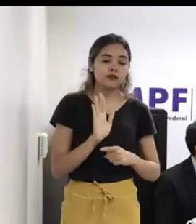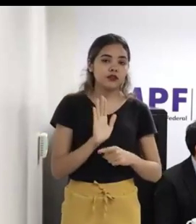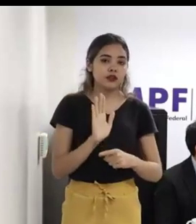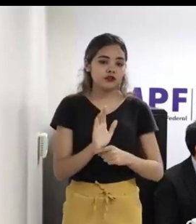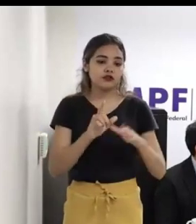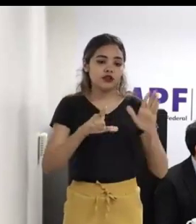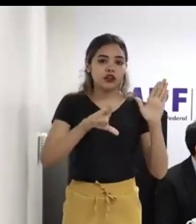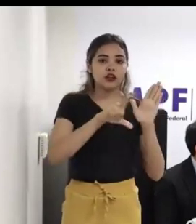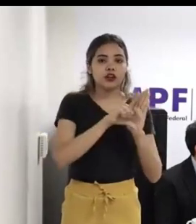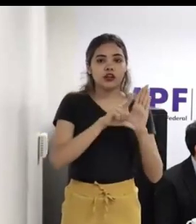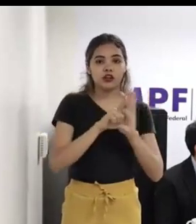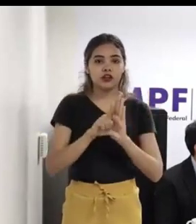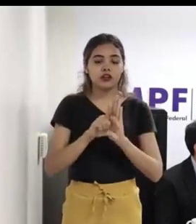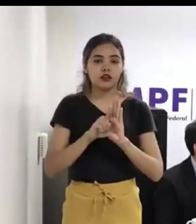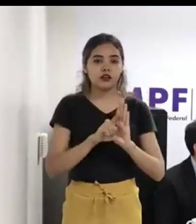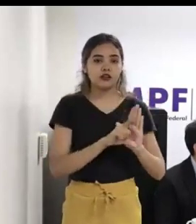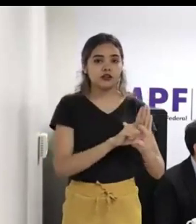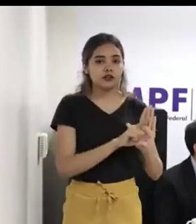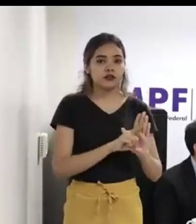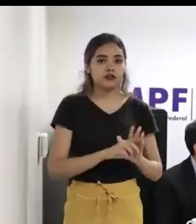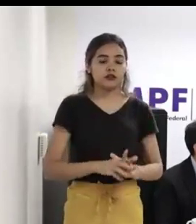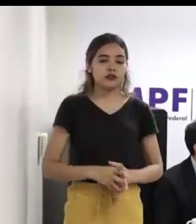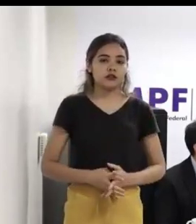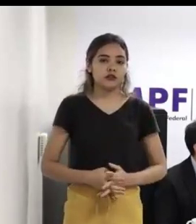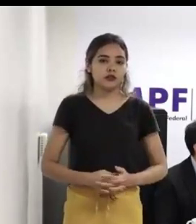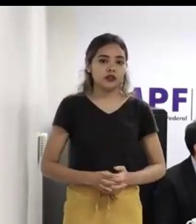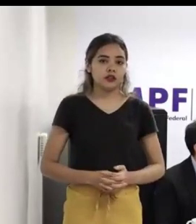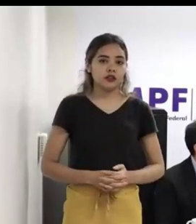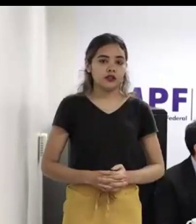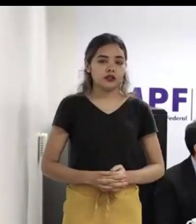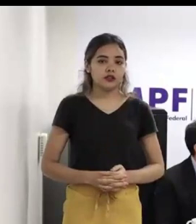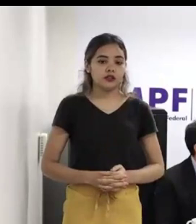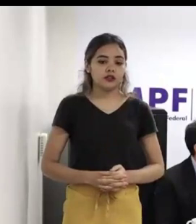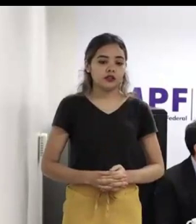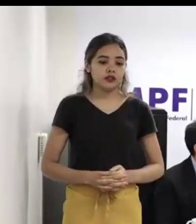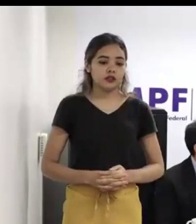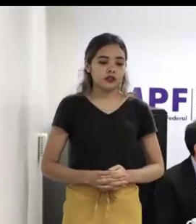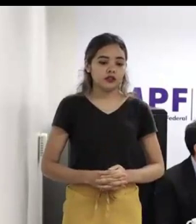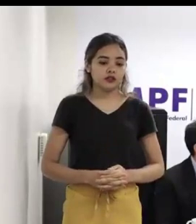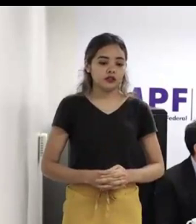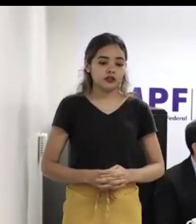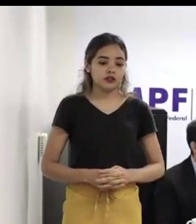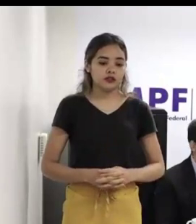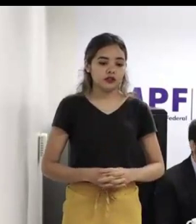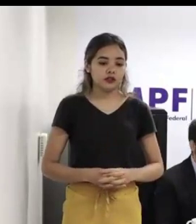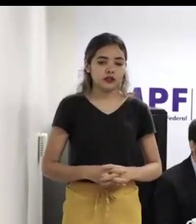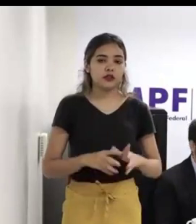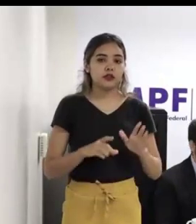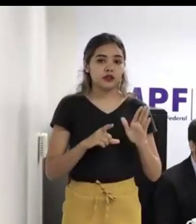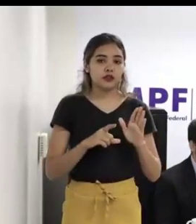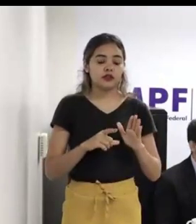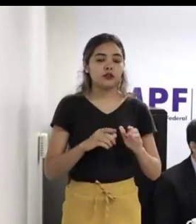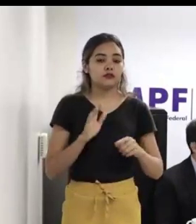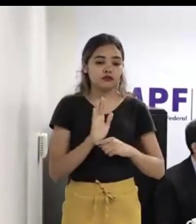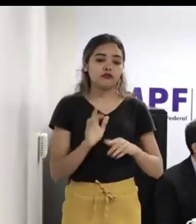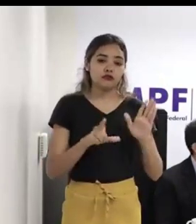leis que criminalizam as condutas eh de crimes sexuais né não caiam em desuso não caiam em ineficácia